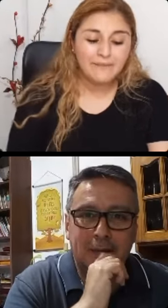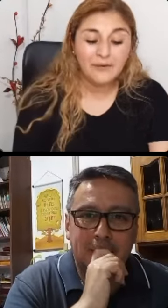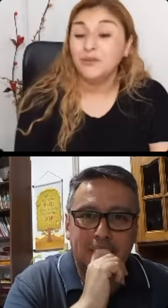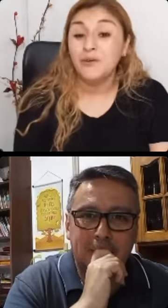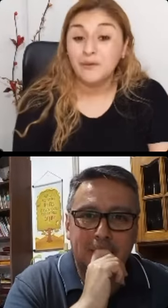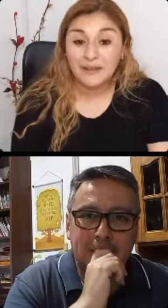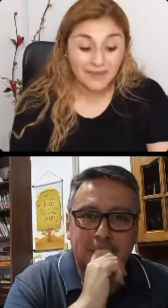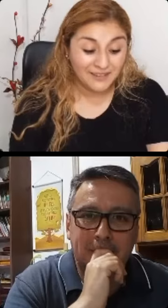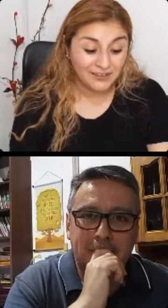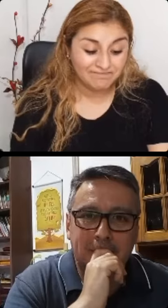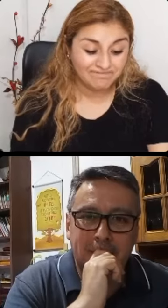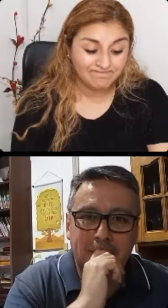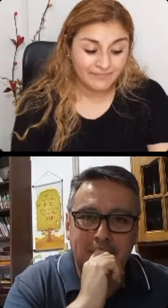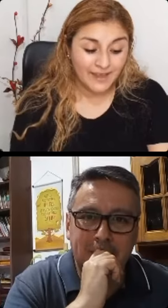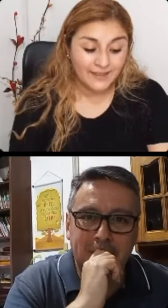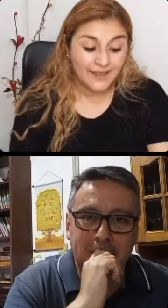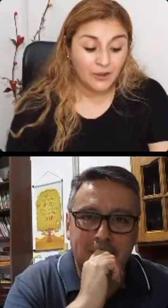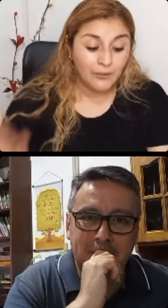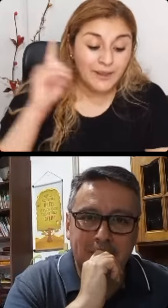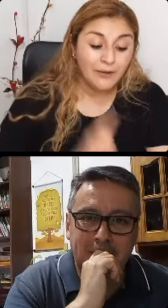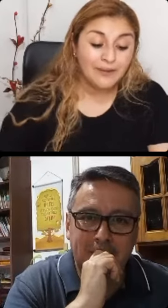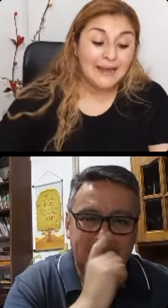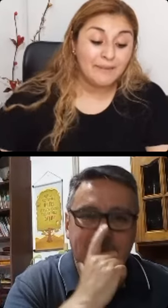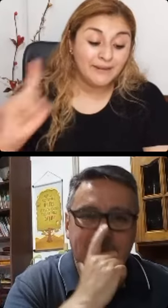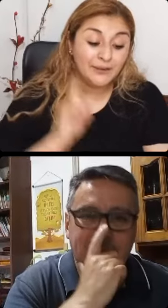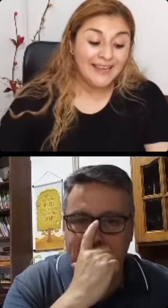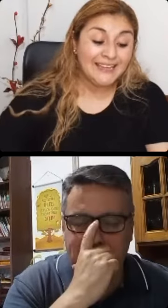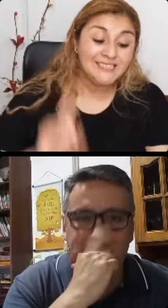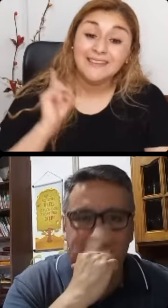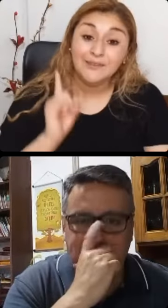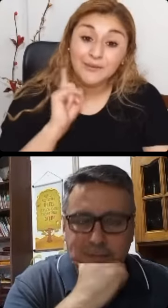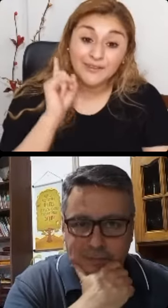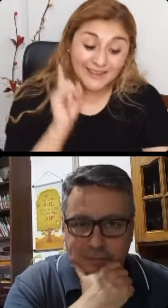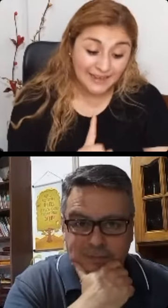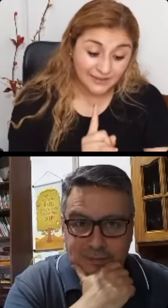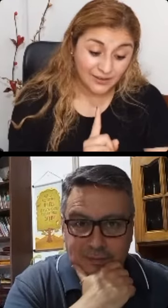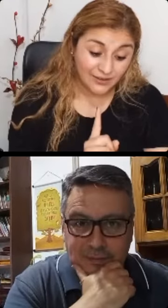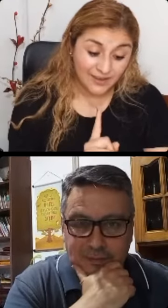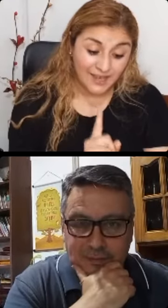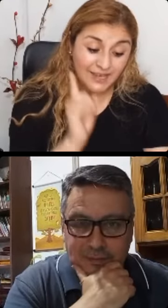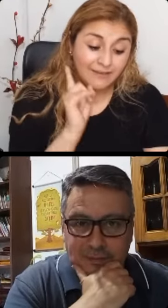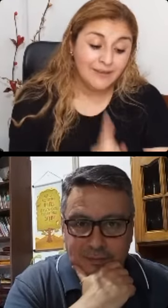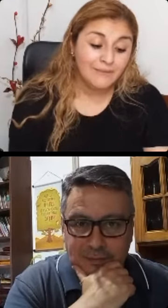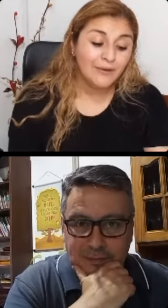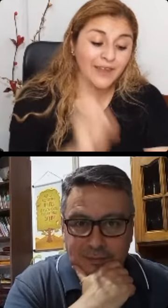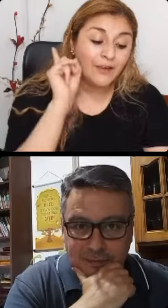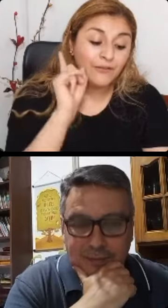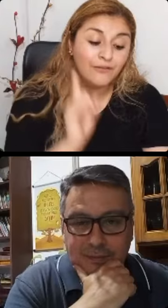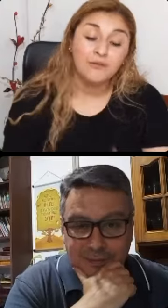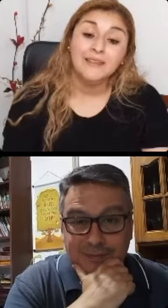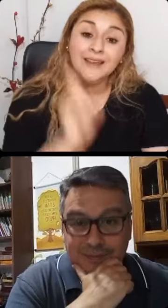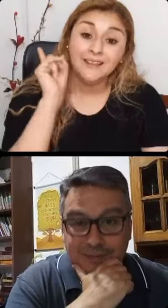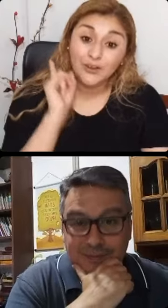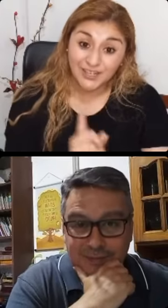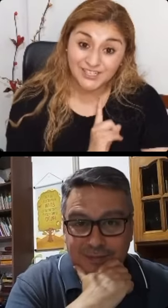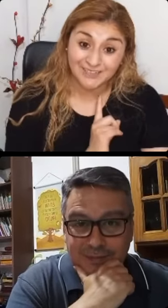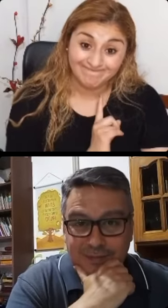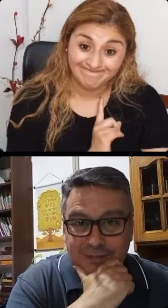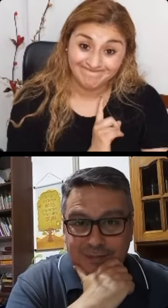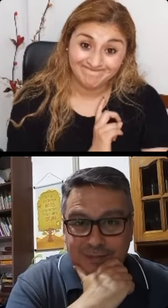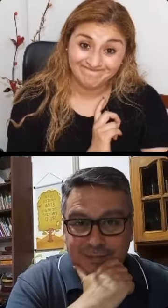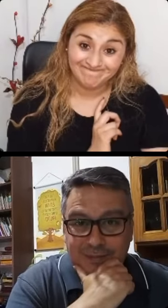por cambiar nuestro comportamiento descubrimos la persona que ya somos en Cristo y vivimos en conformidad